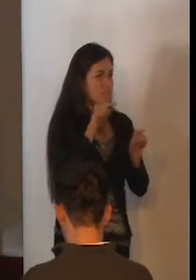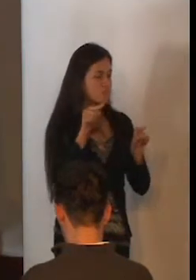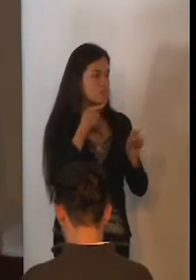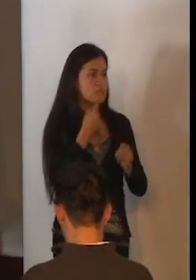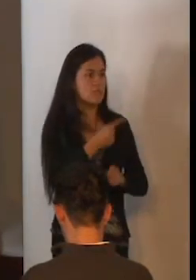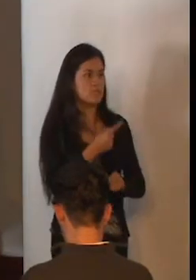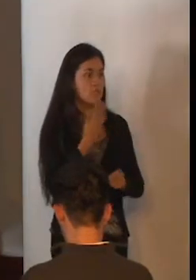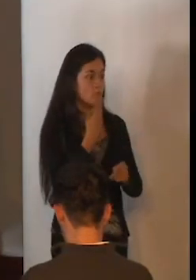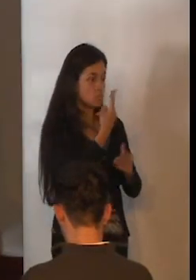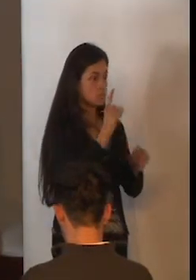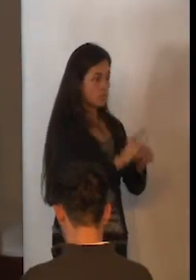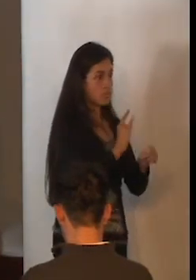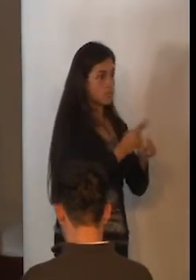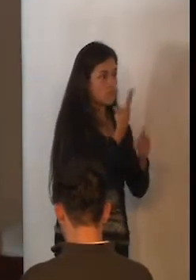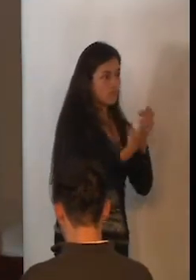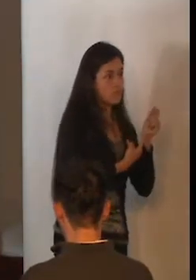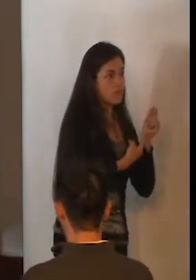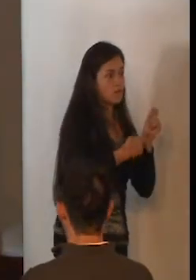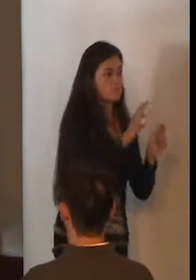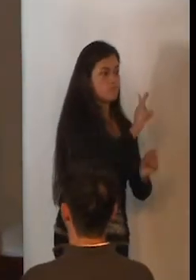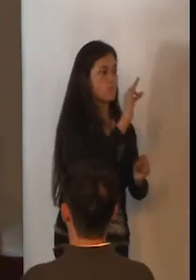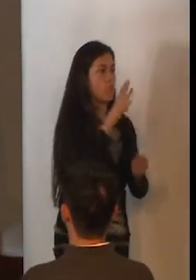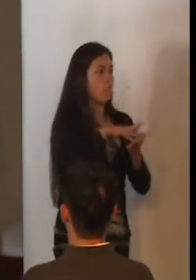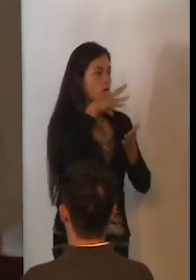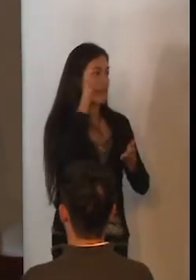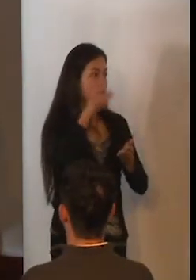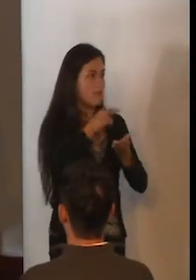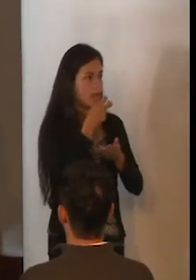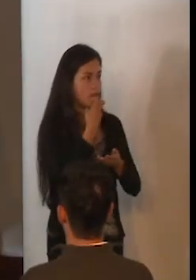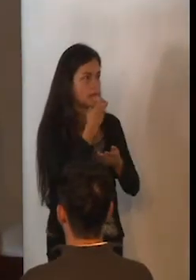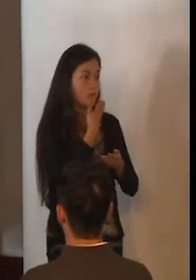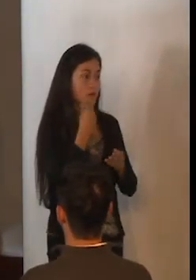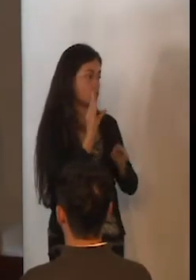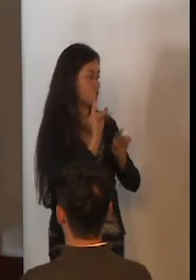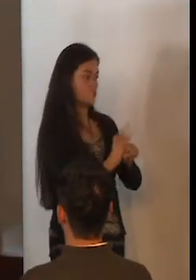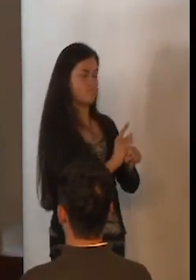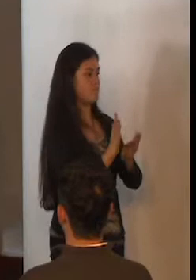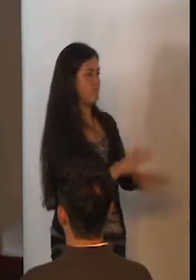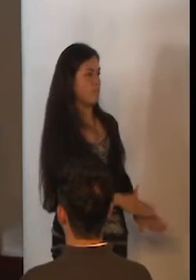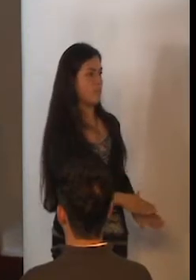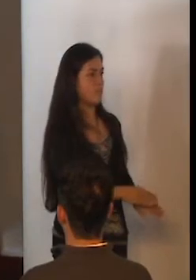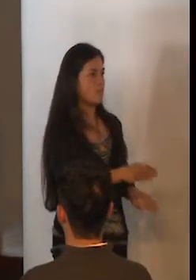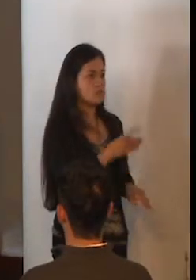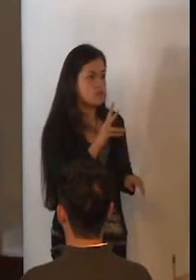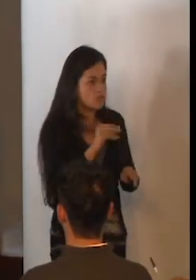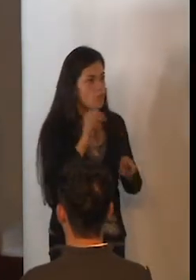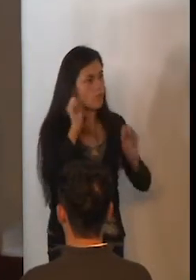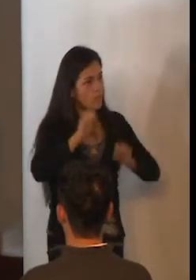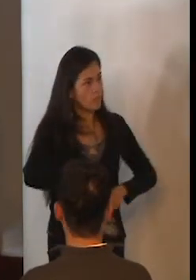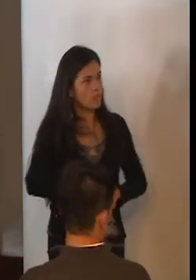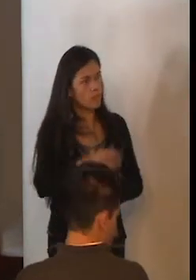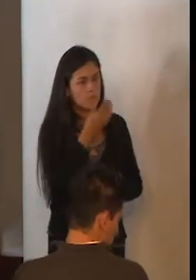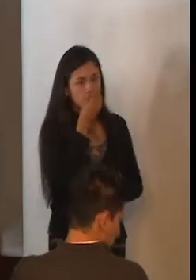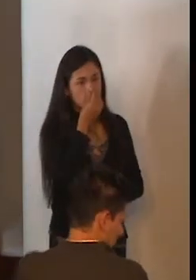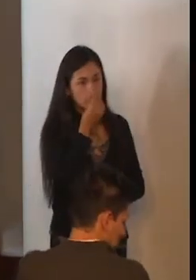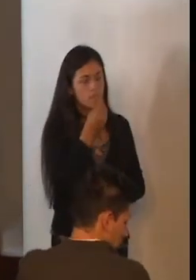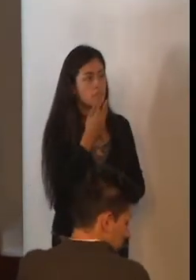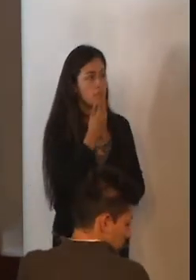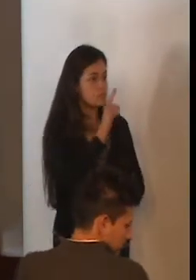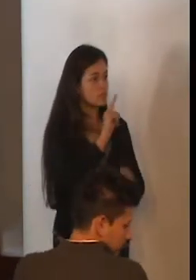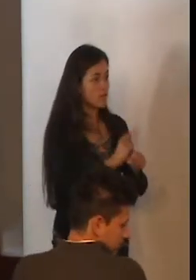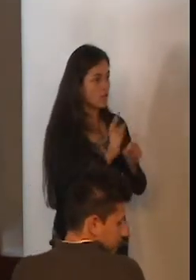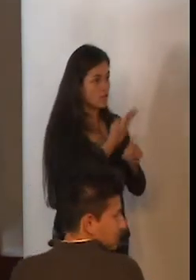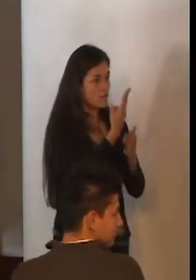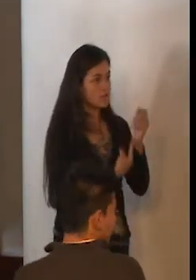si te permito que la utilices, nunca vas a hablar. Nosotros siempre lo decimos, si la utilizas mal, no vas a hablar. Si la